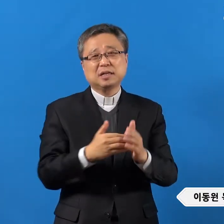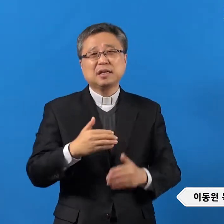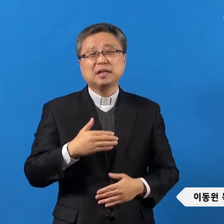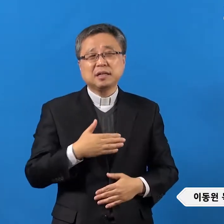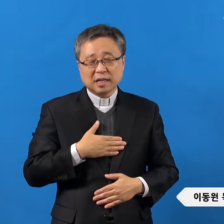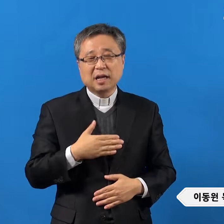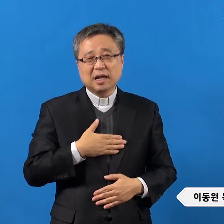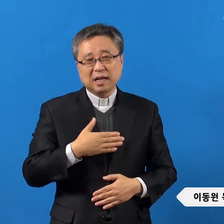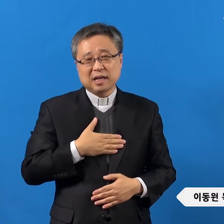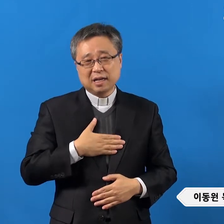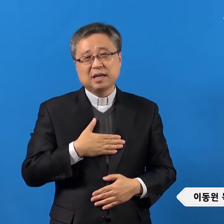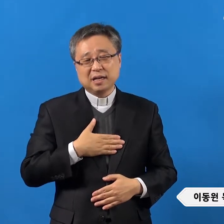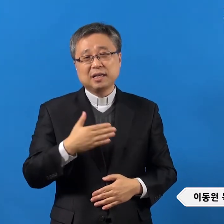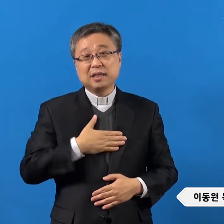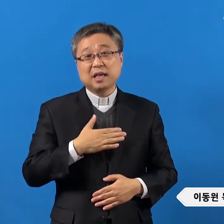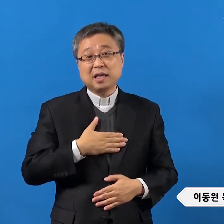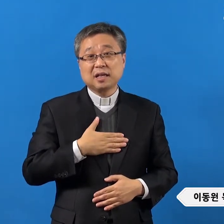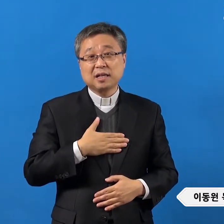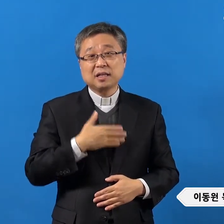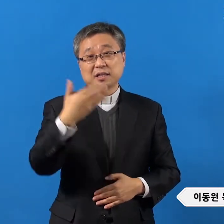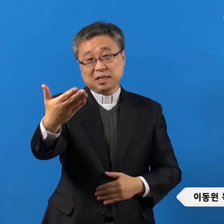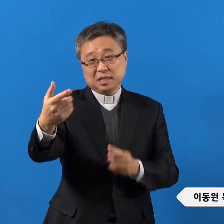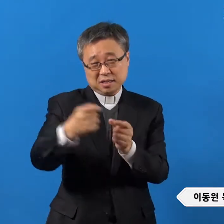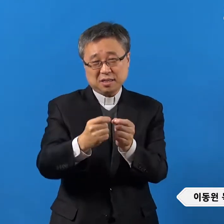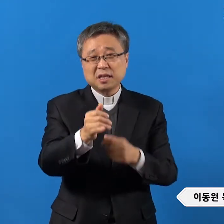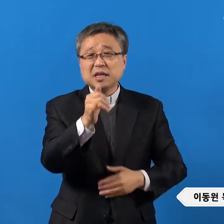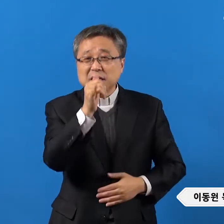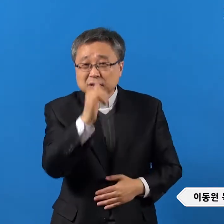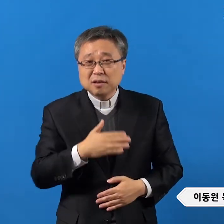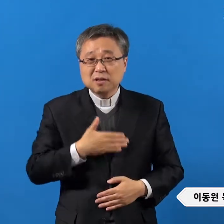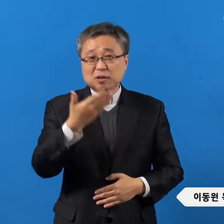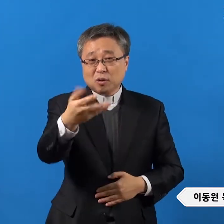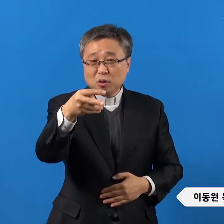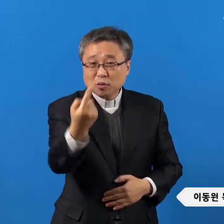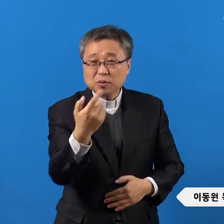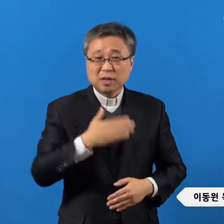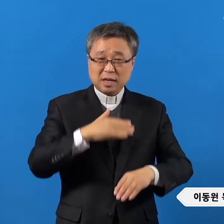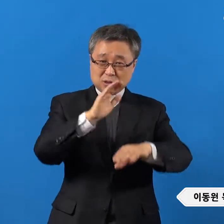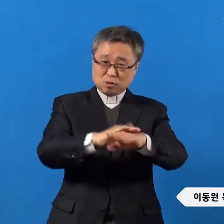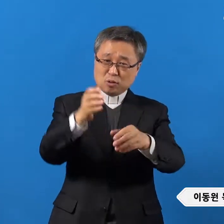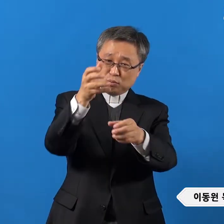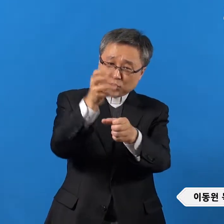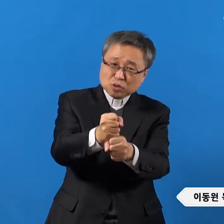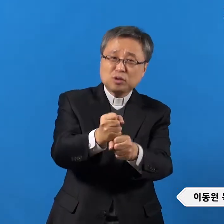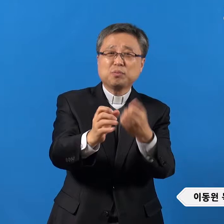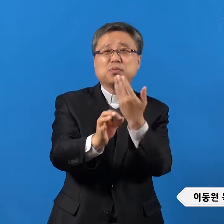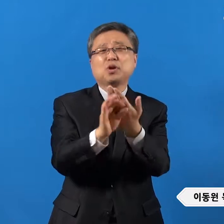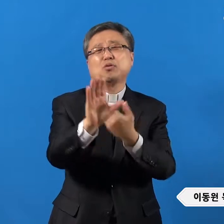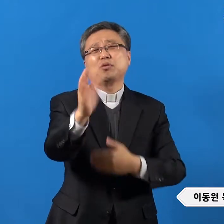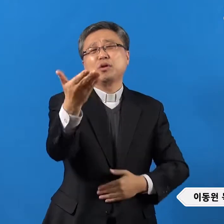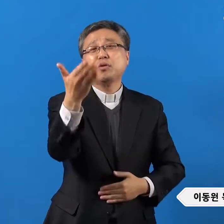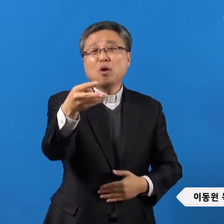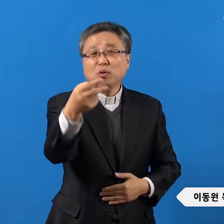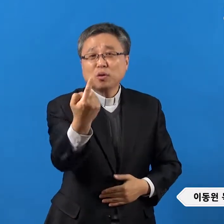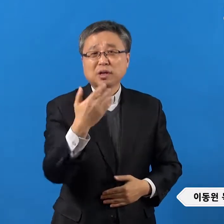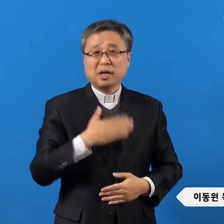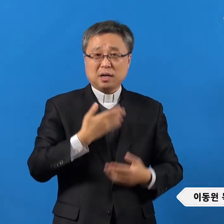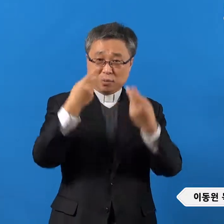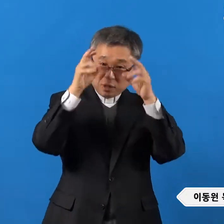나야, 내가 네 곁에 있잖아. 너도 내 손을 붙들면 돼. 너도 나를 바라보고 다시